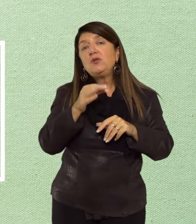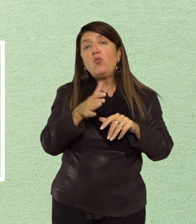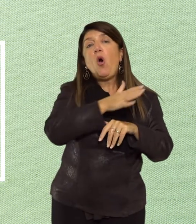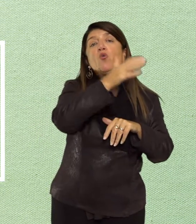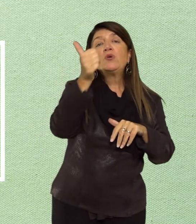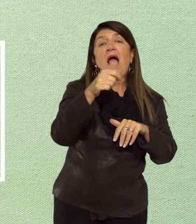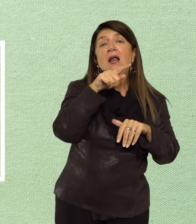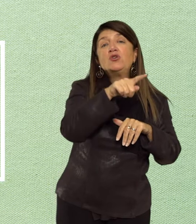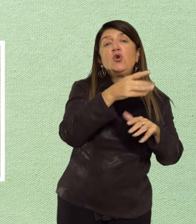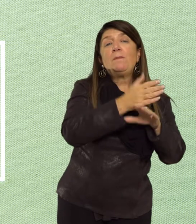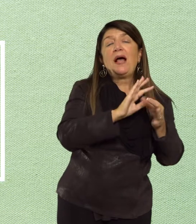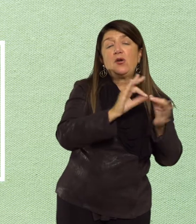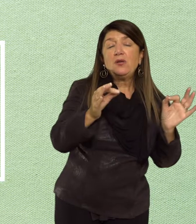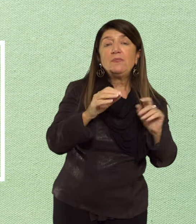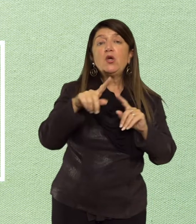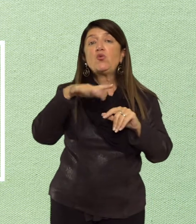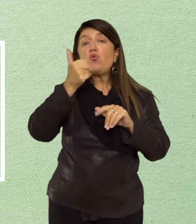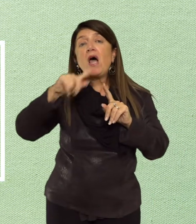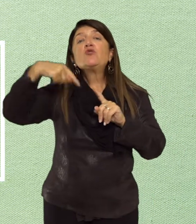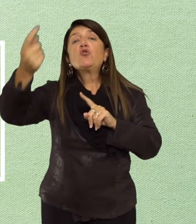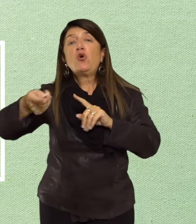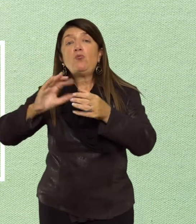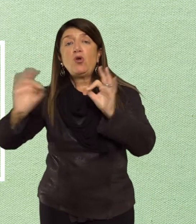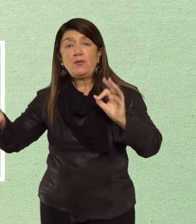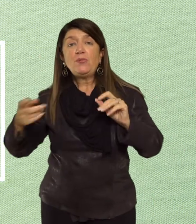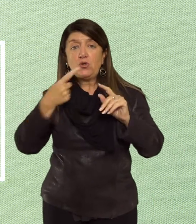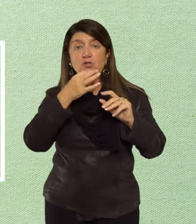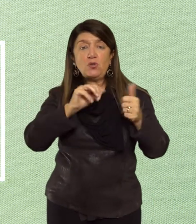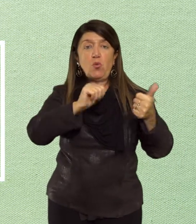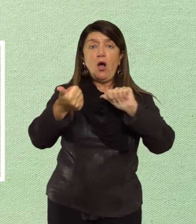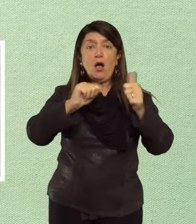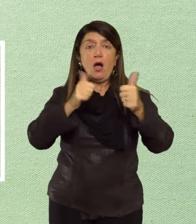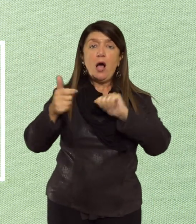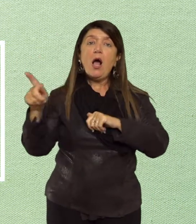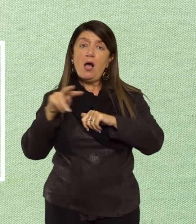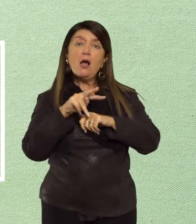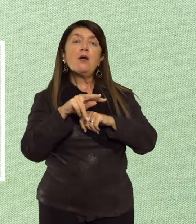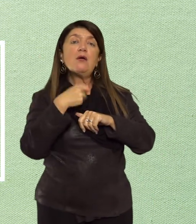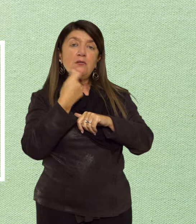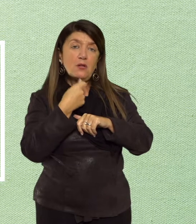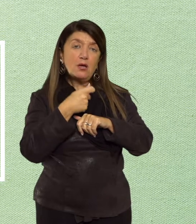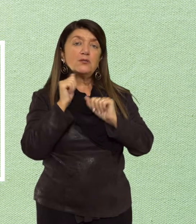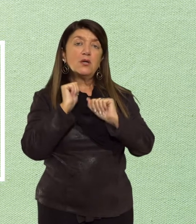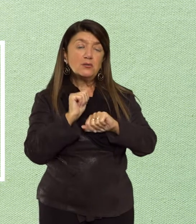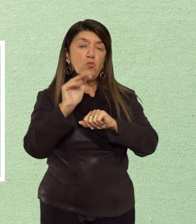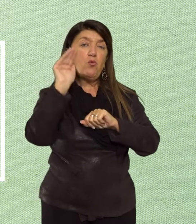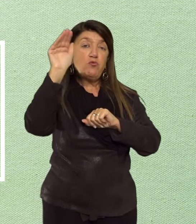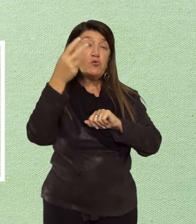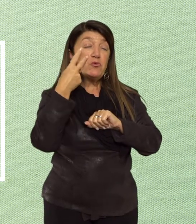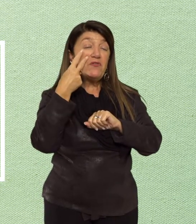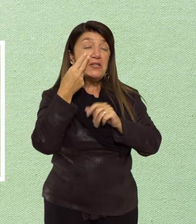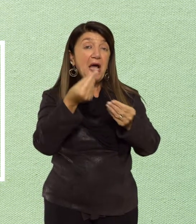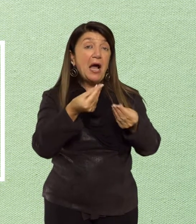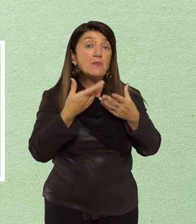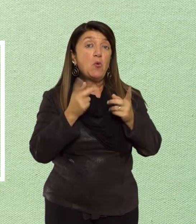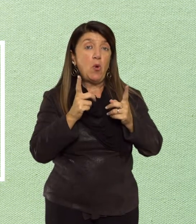so, bisognerebbe anche studiare un po' la situazione. Interessante, poi vedremo il futuro cosa Cosa ci accadrà? riserverà.